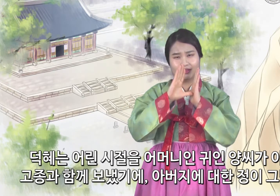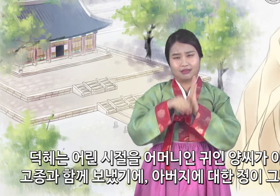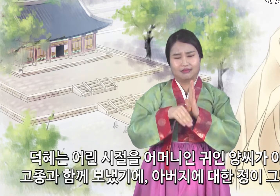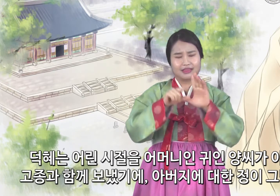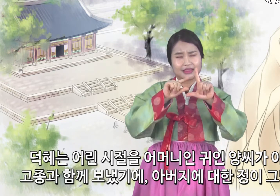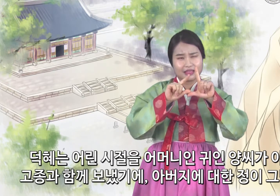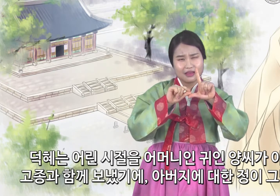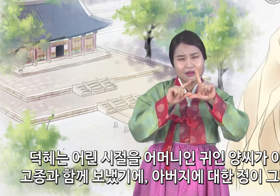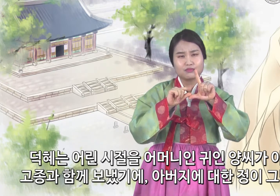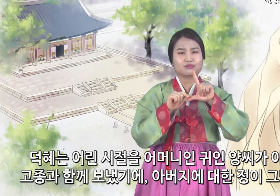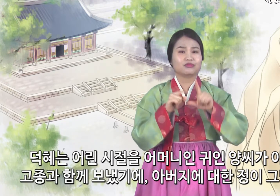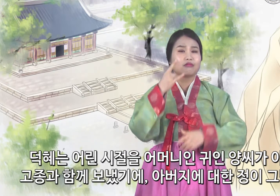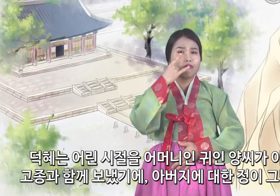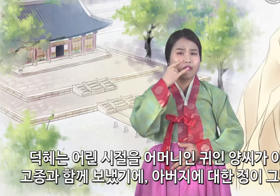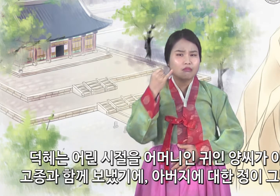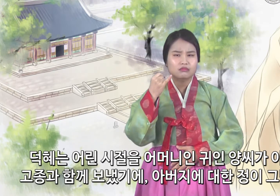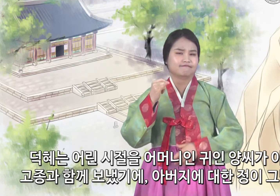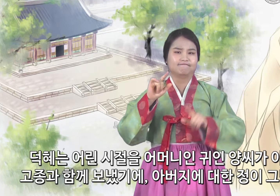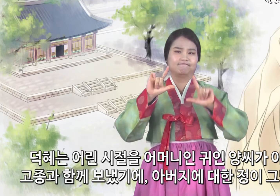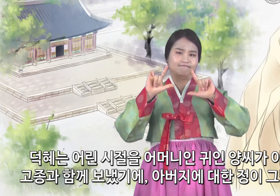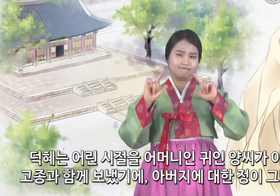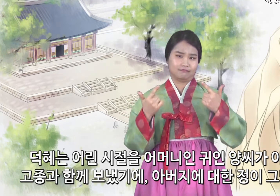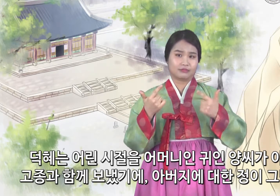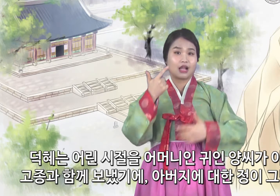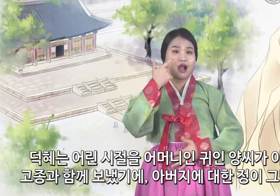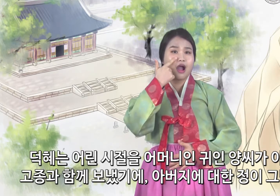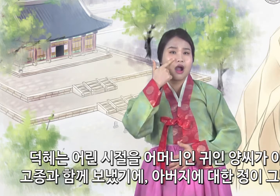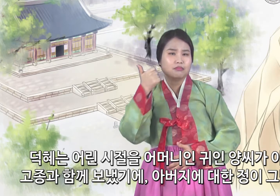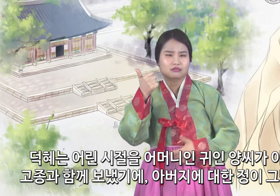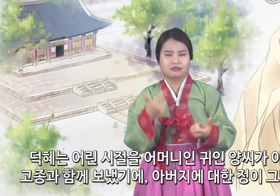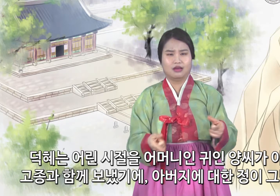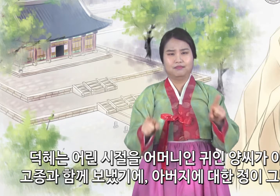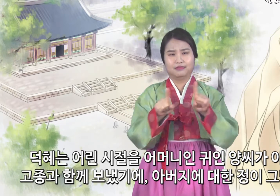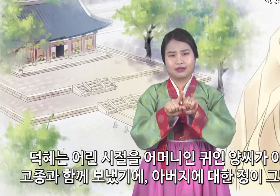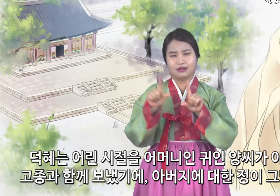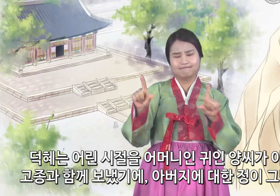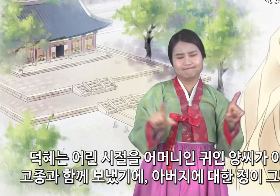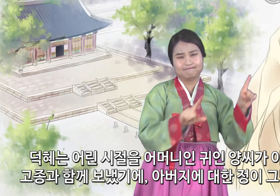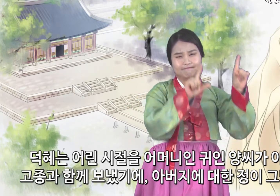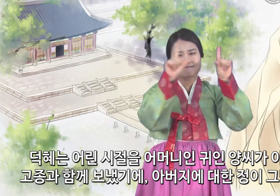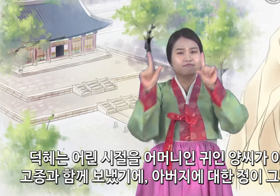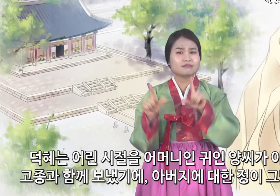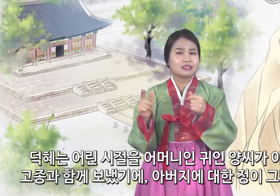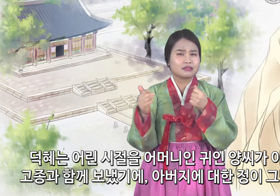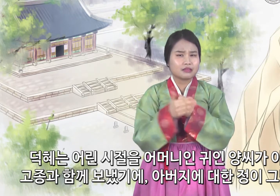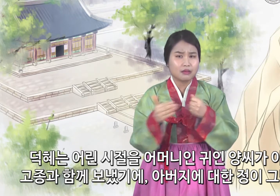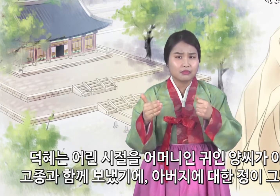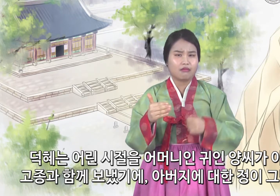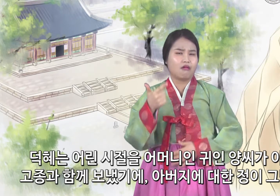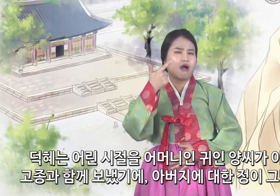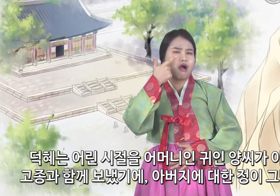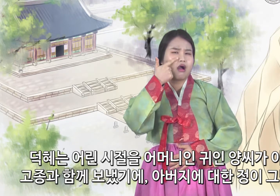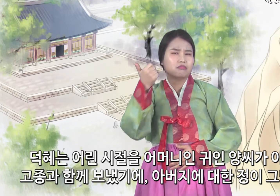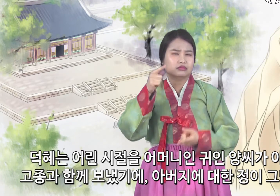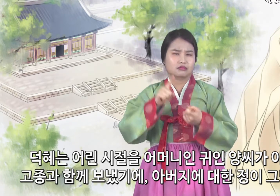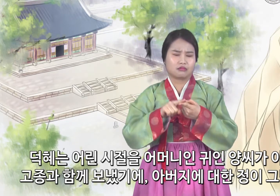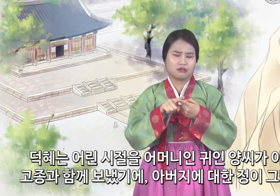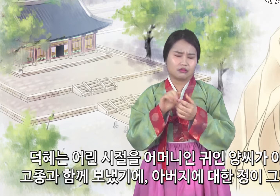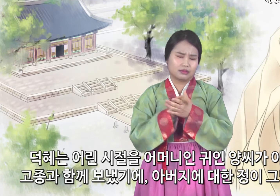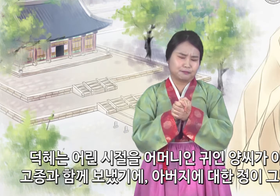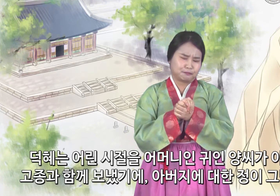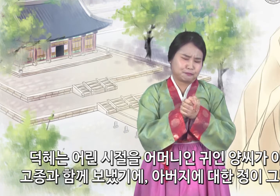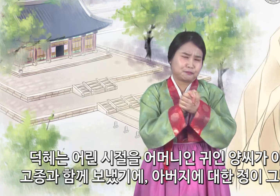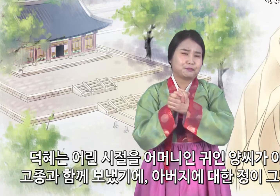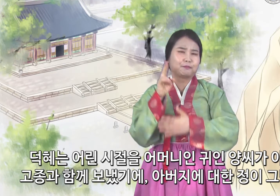덕혜는 어린 시절을 어머니인 귀인 양씨가 아닌 아버지 고종과 함께 보냈기에 아버지에 대한